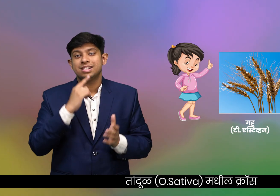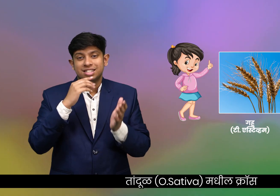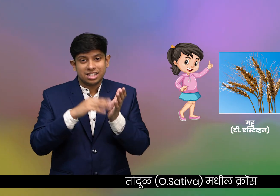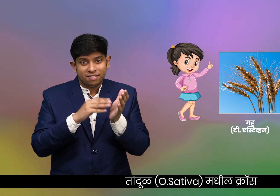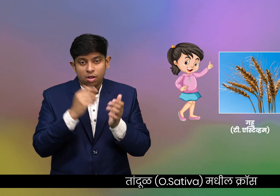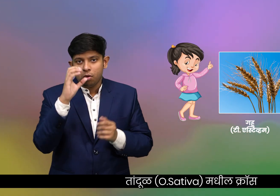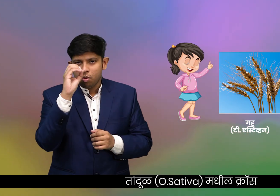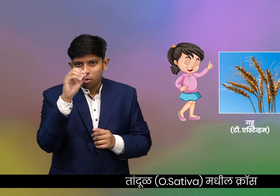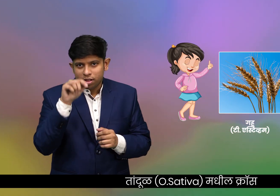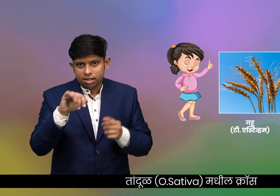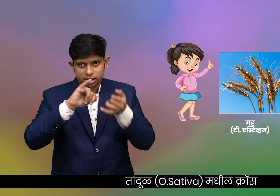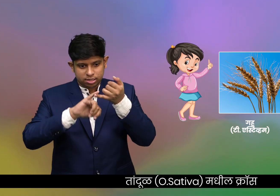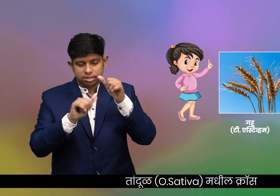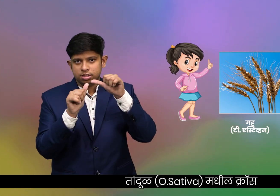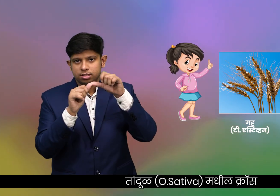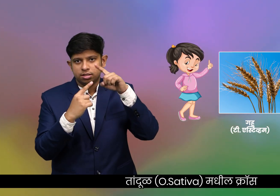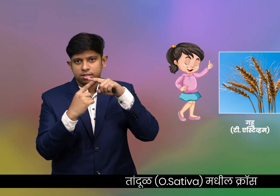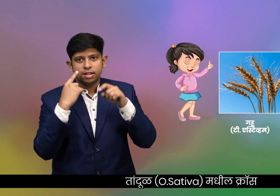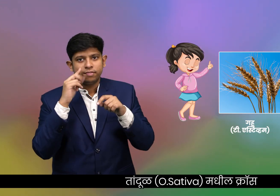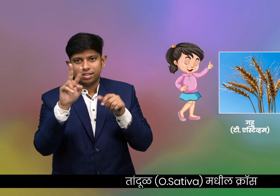तांदूळ ओ सटैवा मधील क्रॉस.